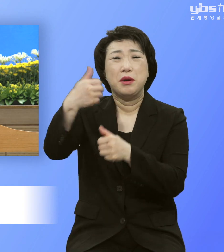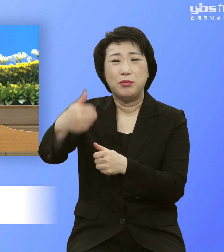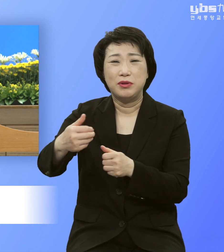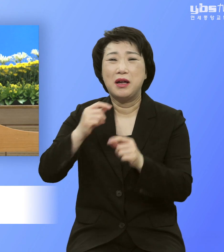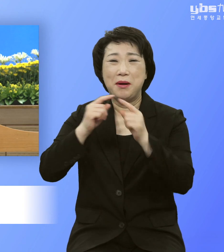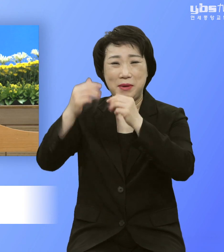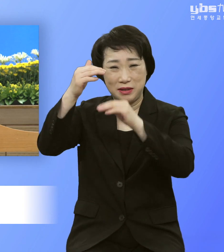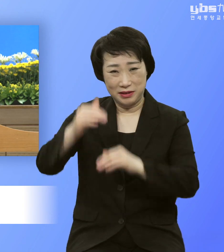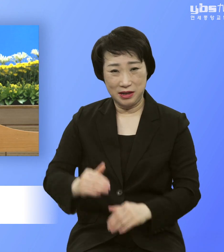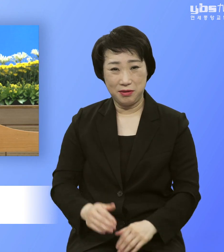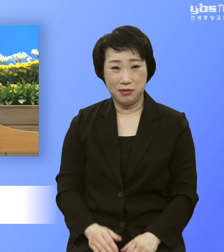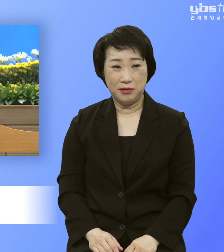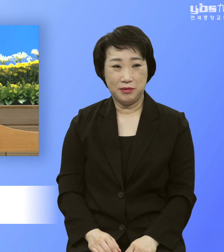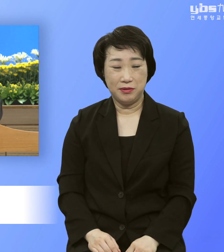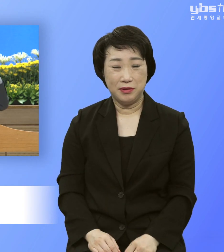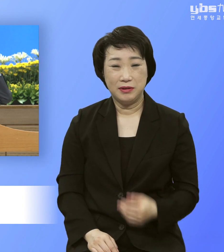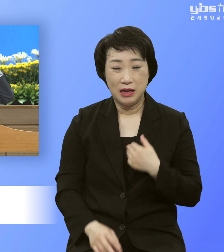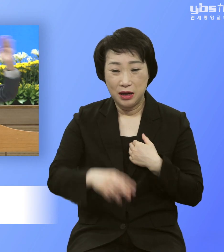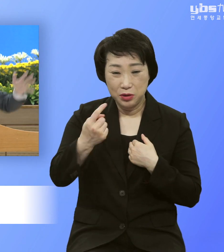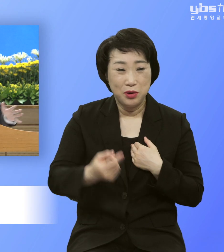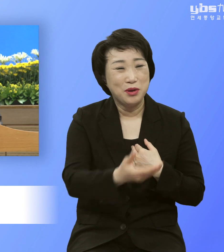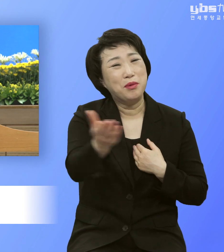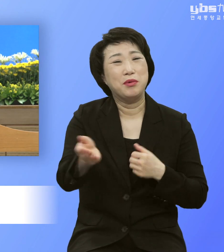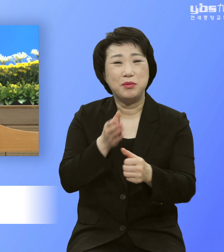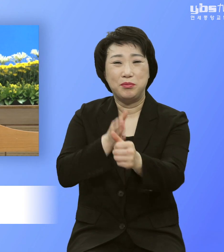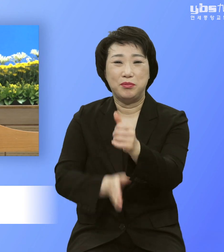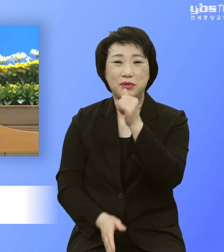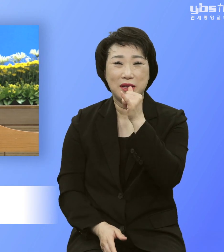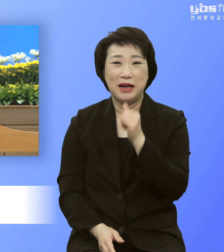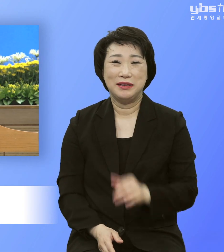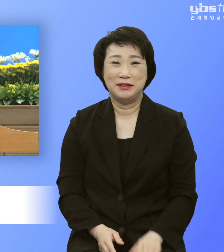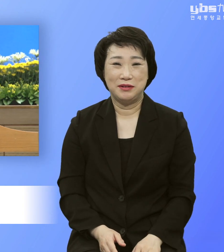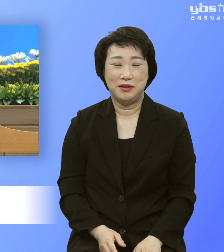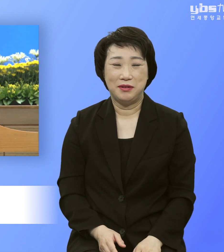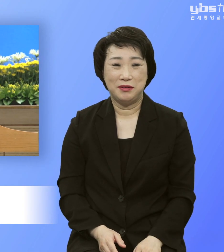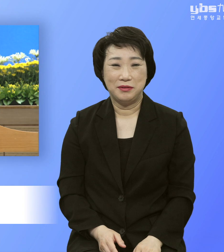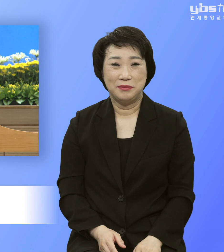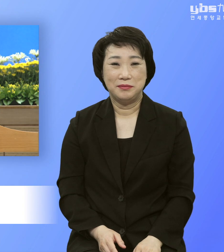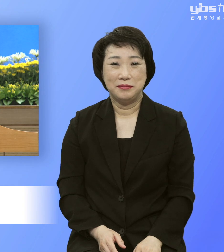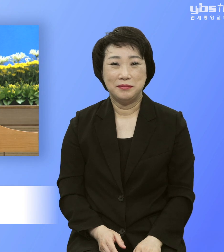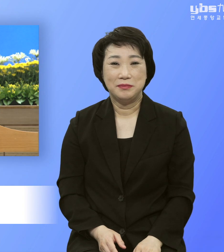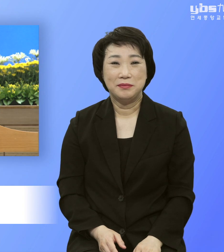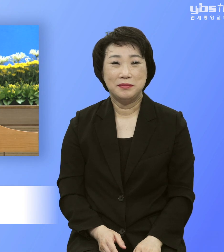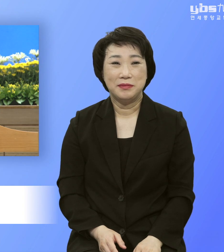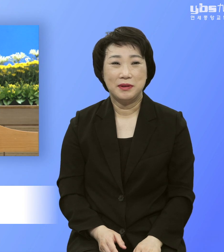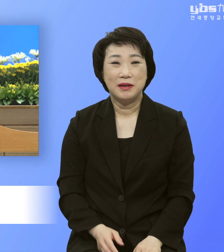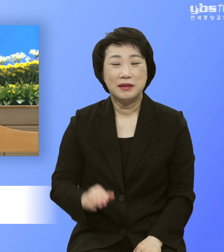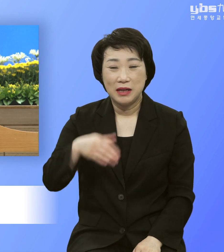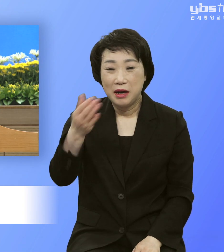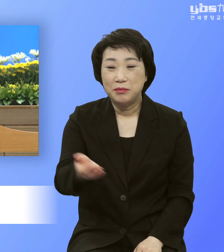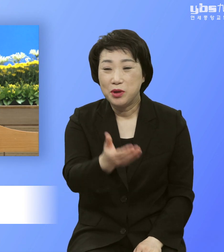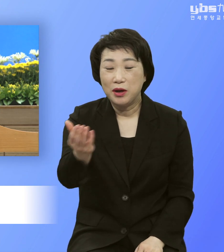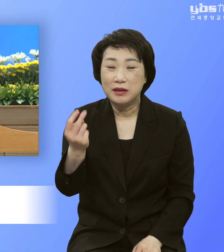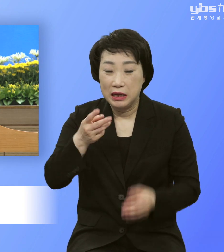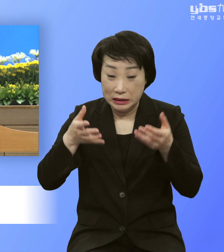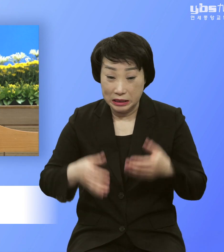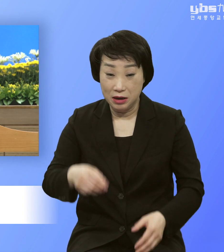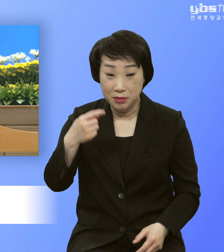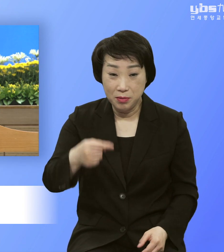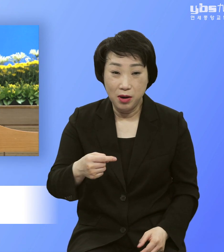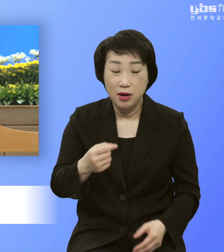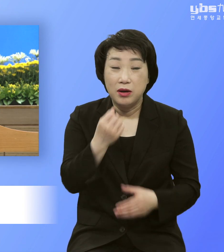부탁하신 말씀이라 이 말이요. 나도 여러분에게 부탁한다 그 말이요. 그 말씀이요. 응? 그 다음에 너희가 거듭난